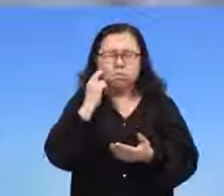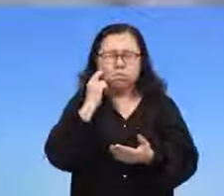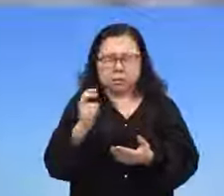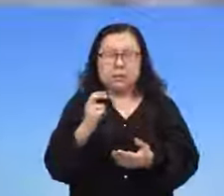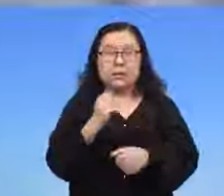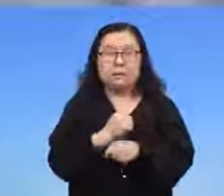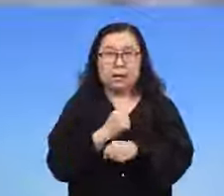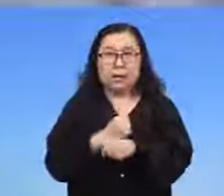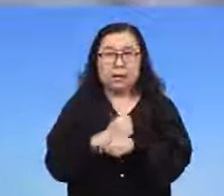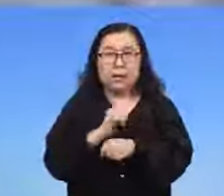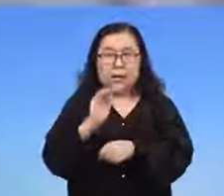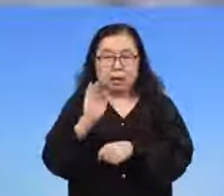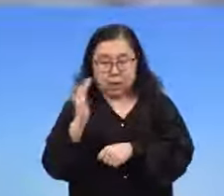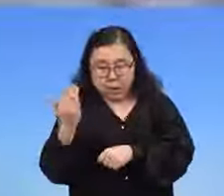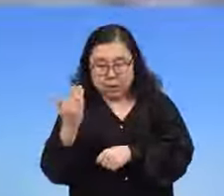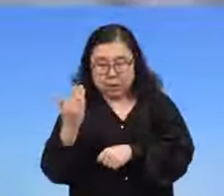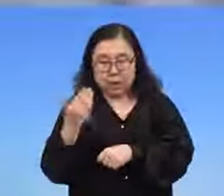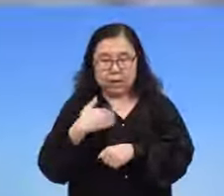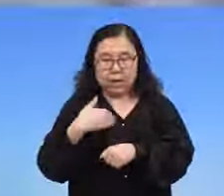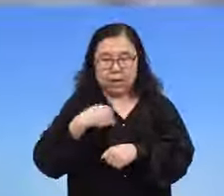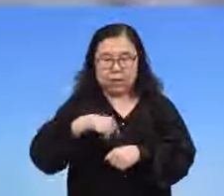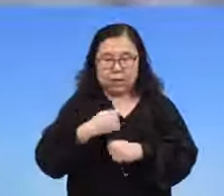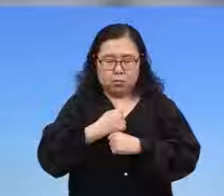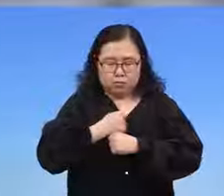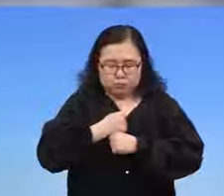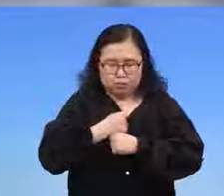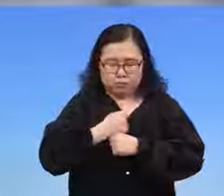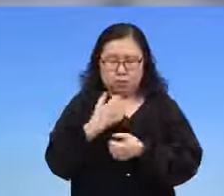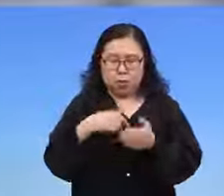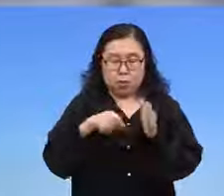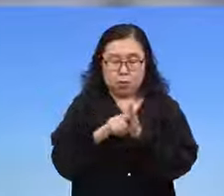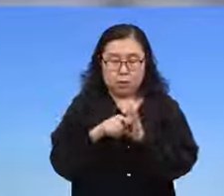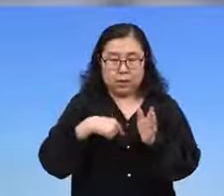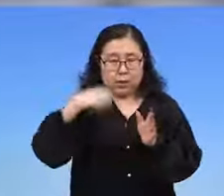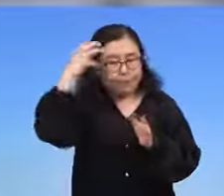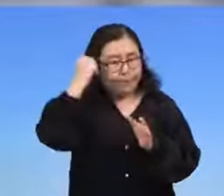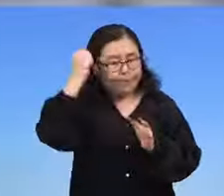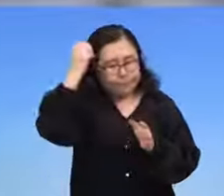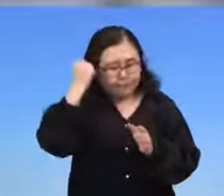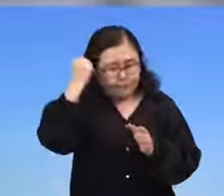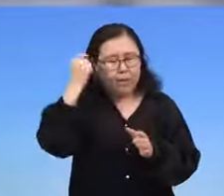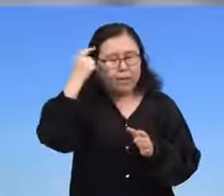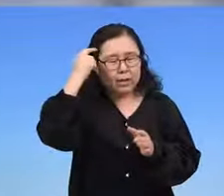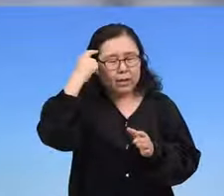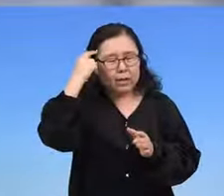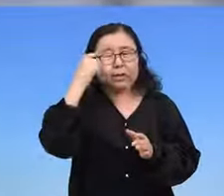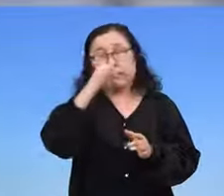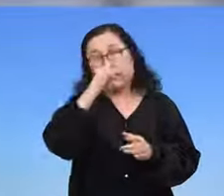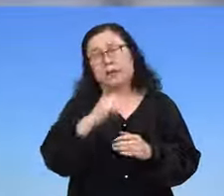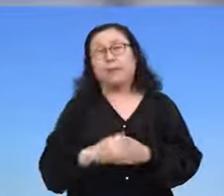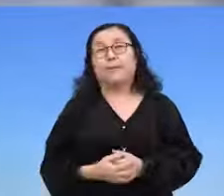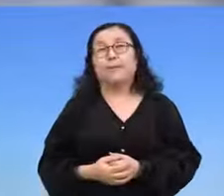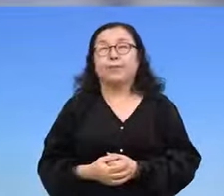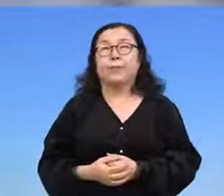스스로에게 인식시키고 경고하기 위해서 이런 독백을 계속 제가 드렸던 기억이 있거든요.